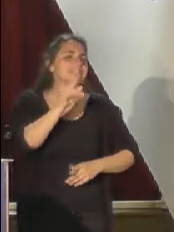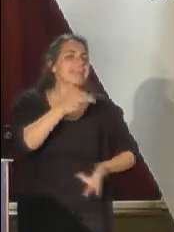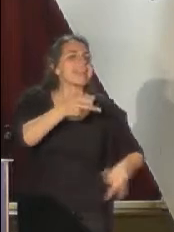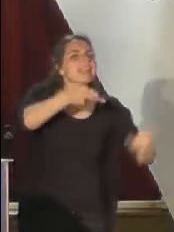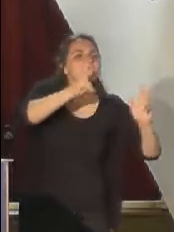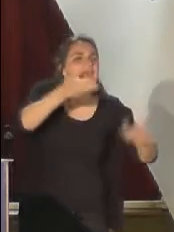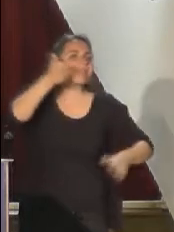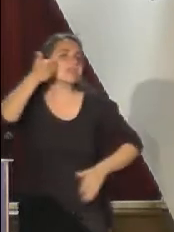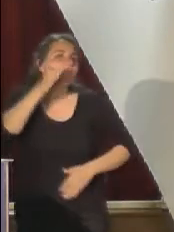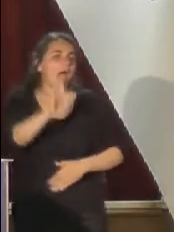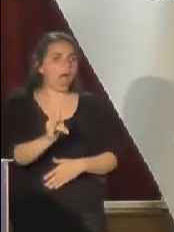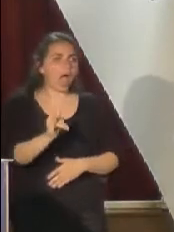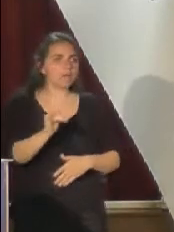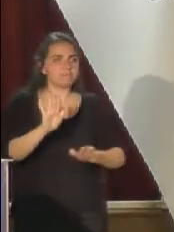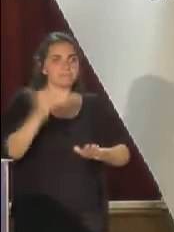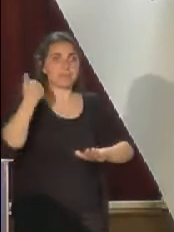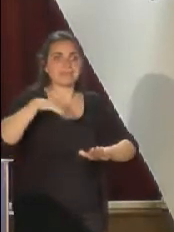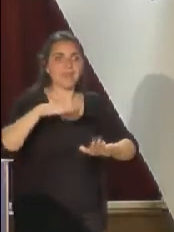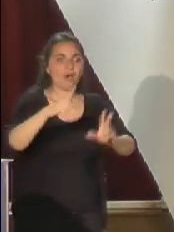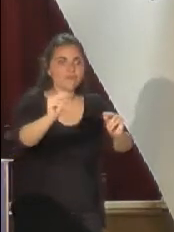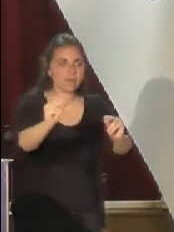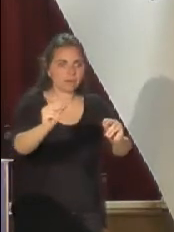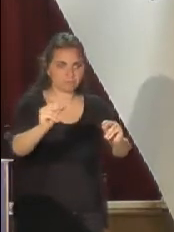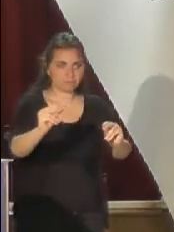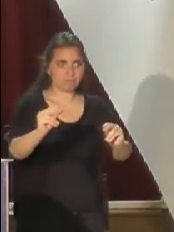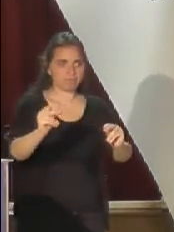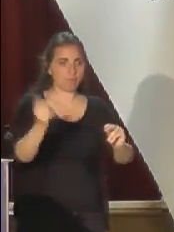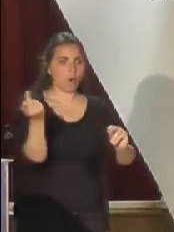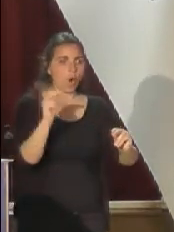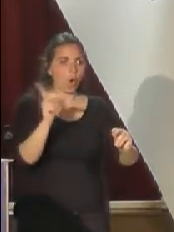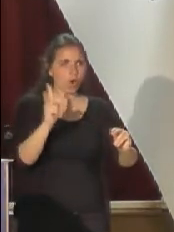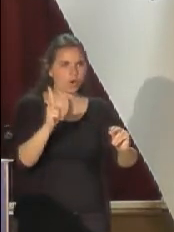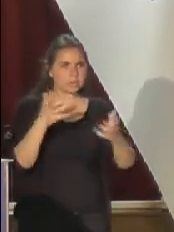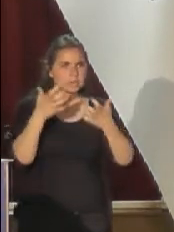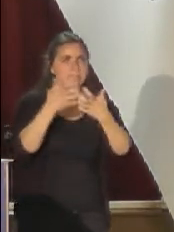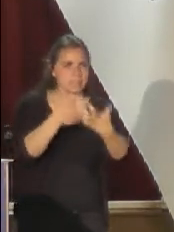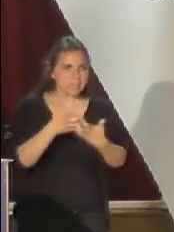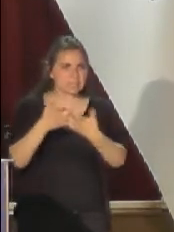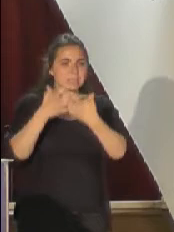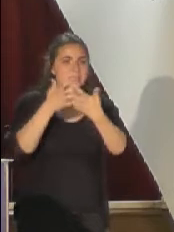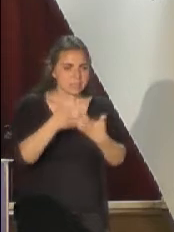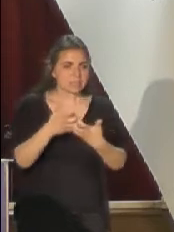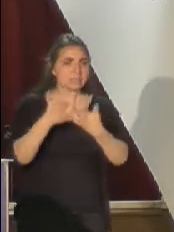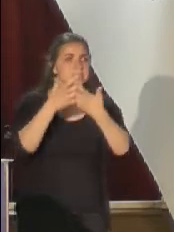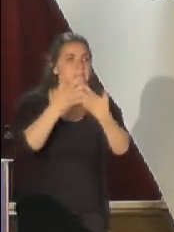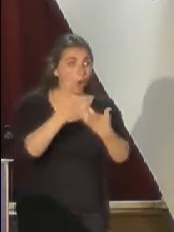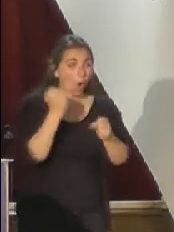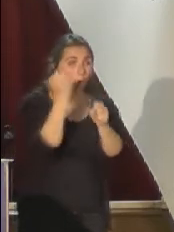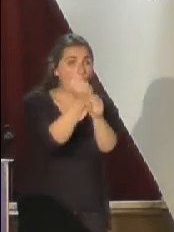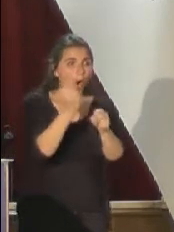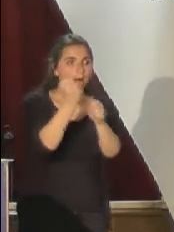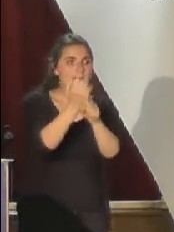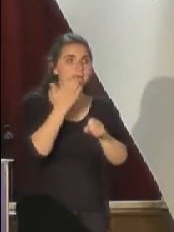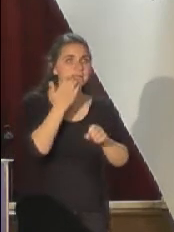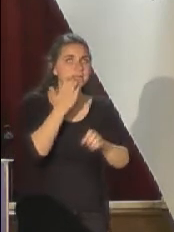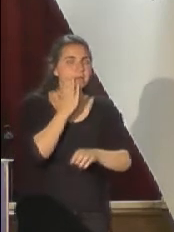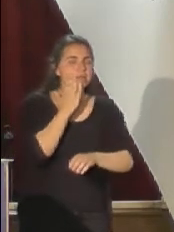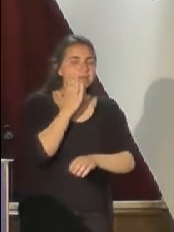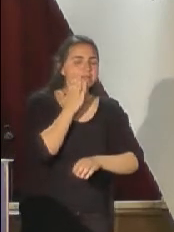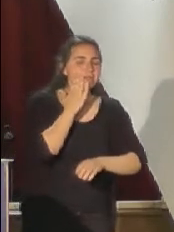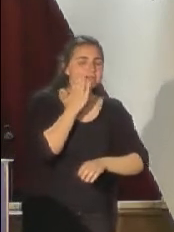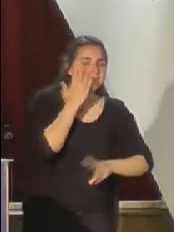sempre, que a temos que estar exercendo para reconquistala cada día, porque se nos deixamos dormir